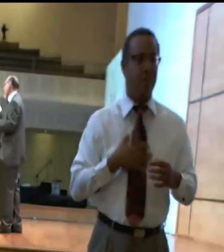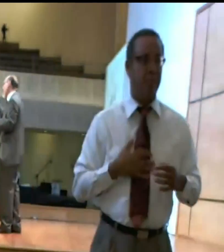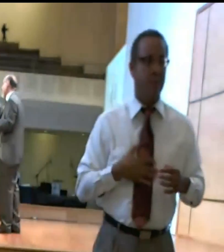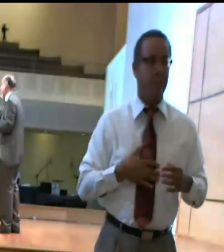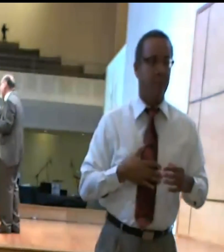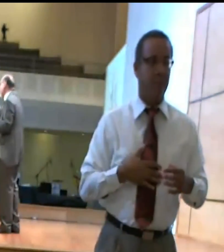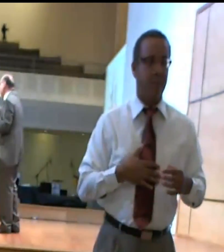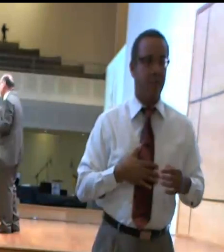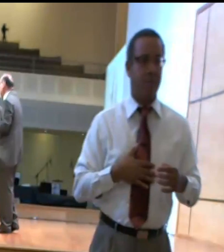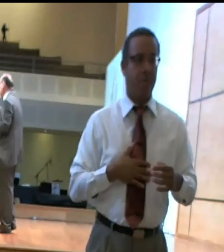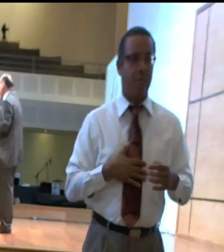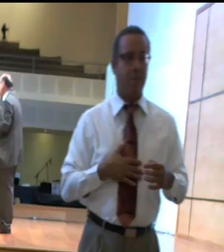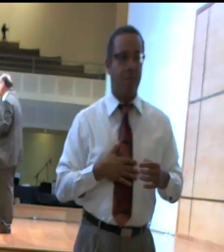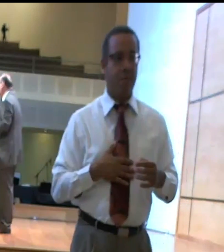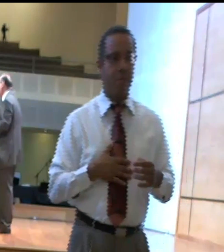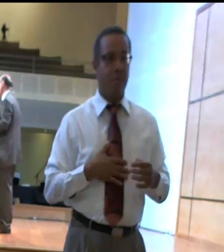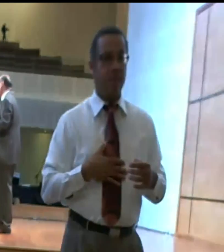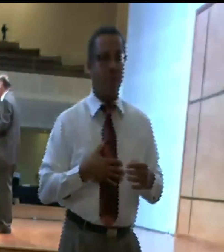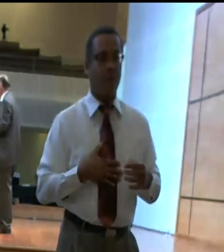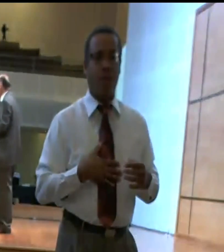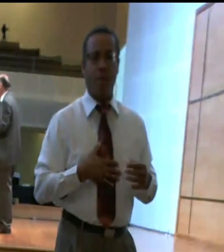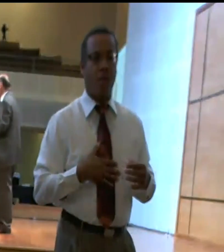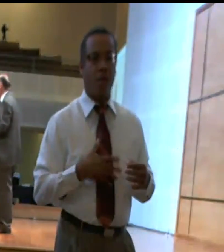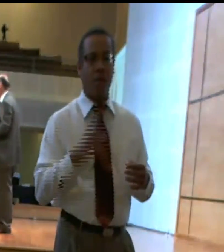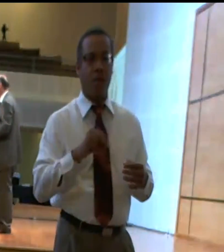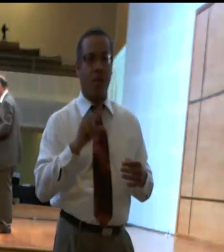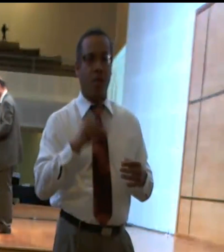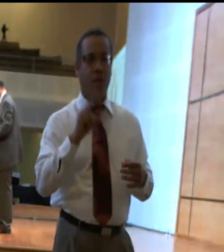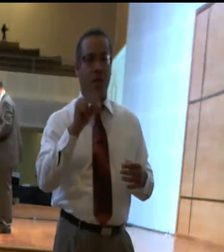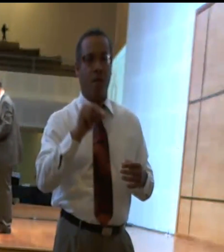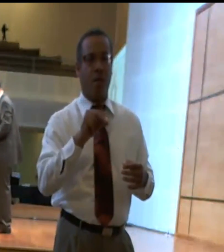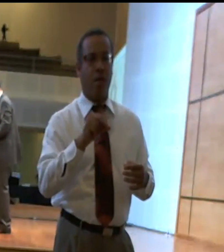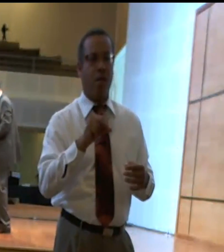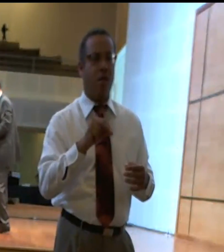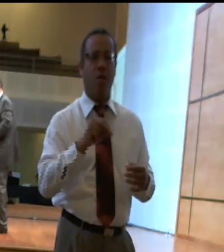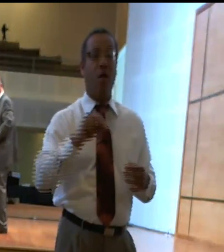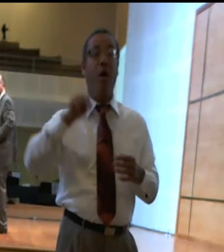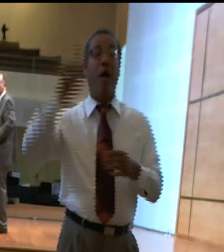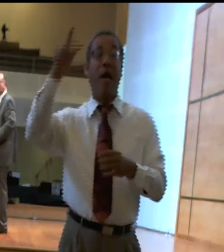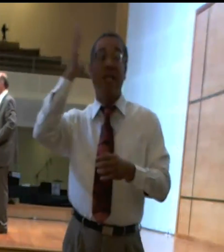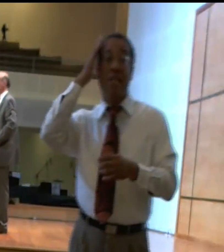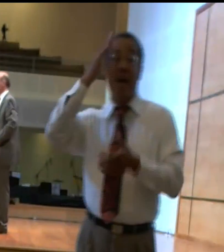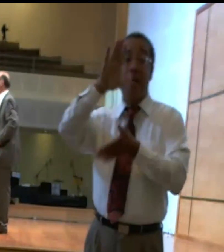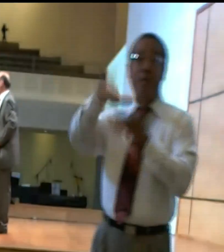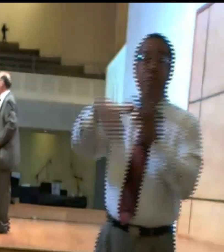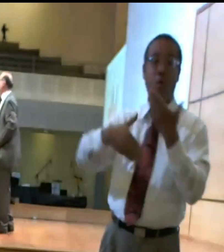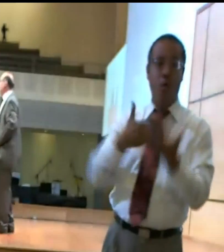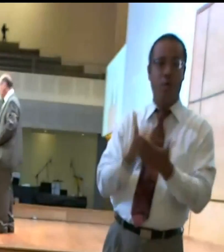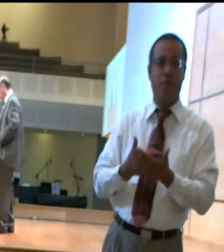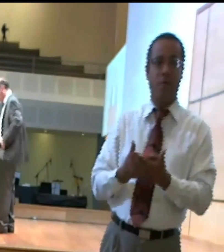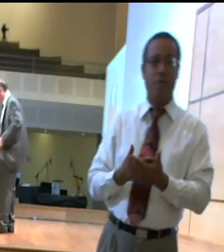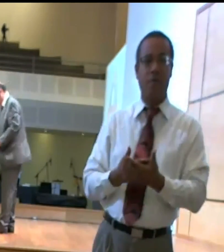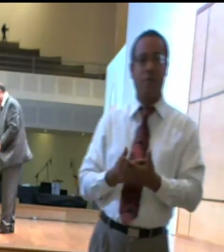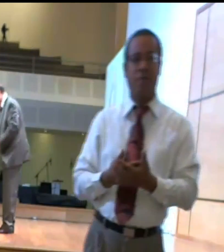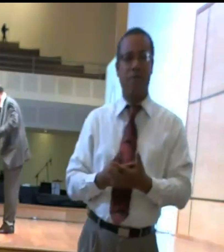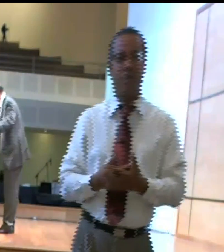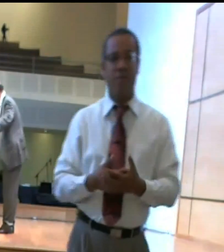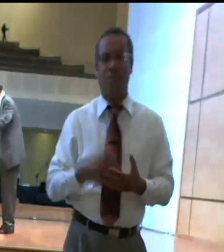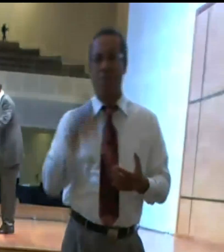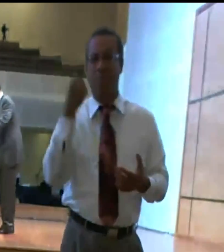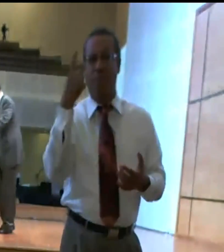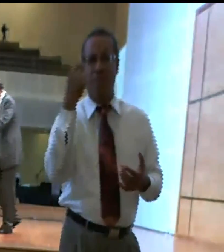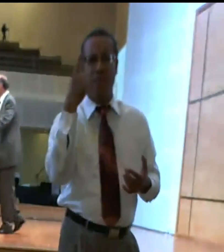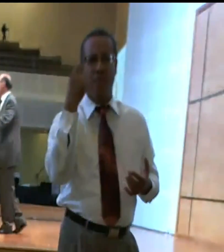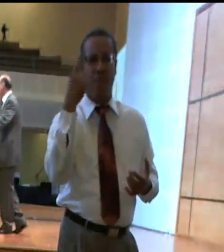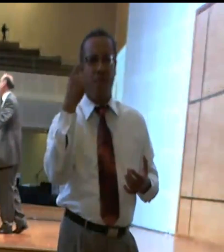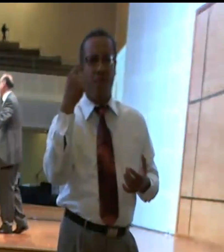Total, que si se lo explicaría, tampoco lo entendería. Sí, hay muchas cosas que nosotros no entendemos